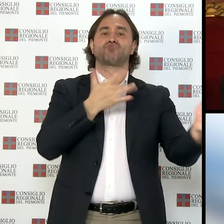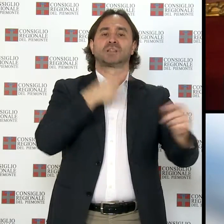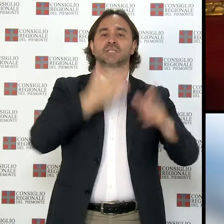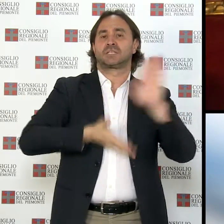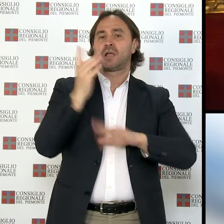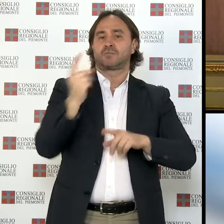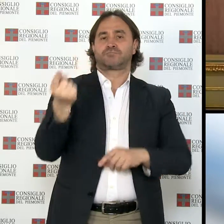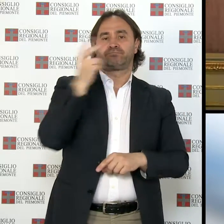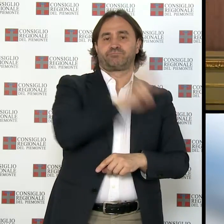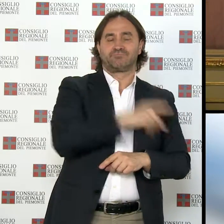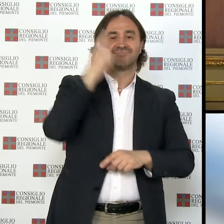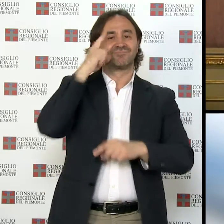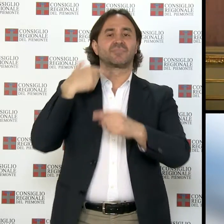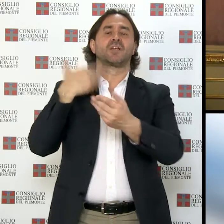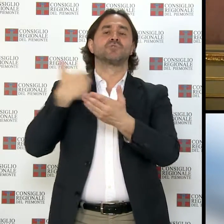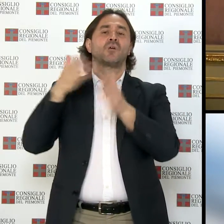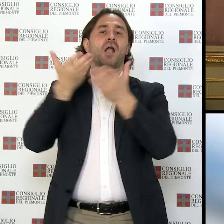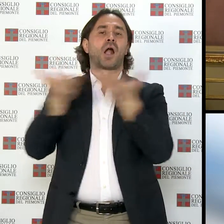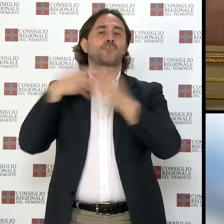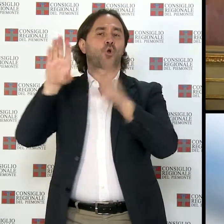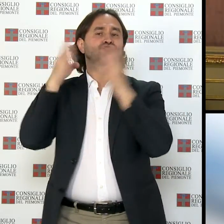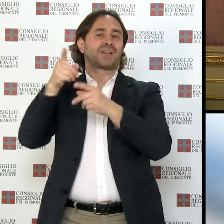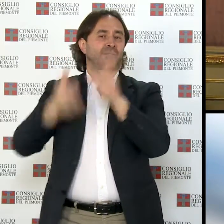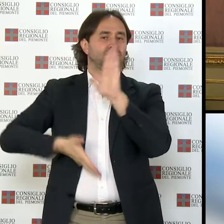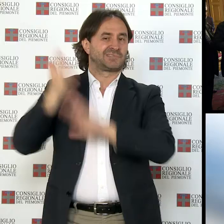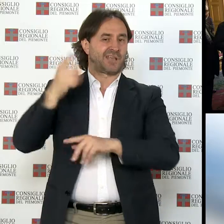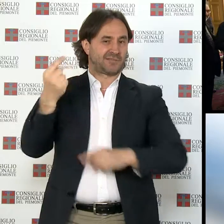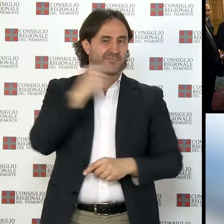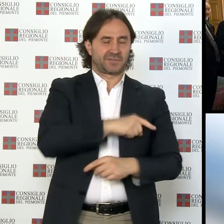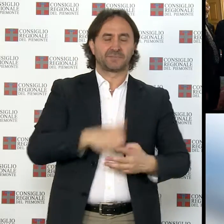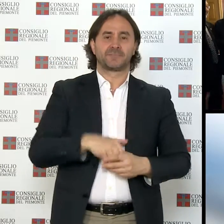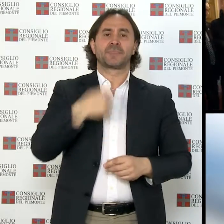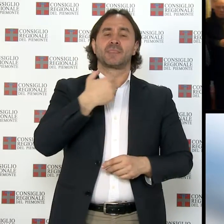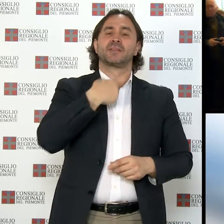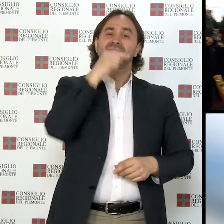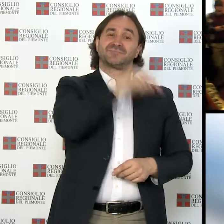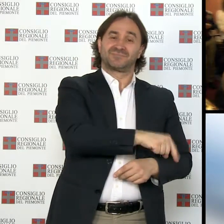campi di concentramento. Qui ha anche vissuto la tragica esperienza delle madri di Plaza de